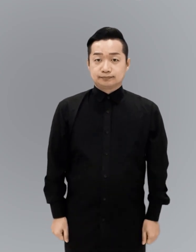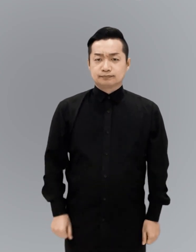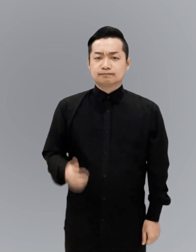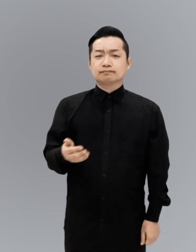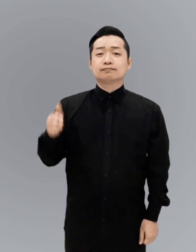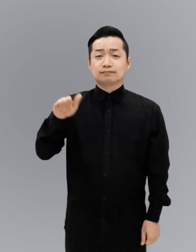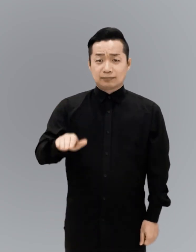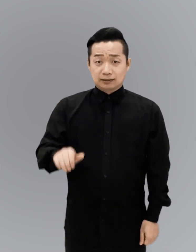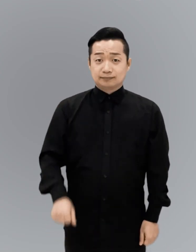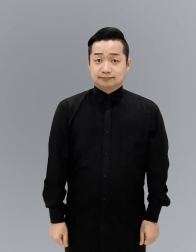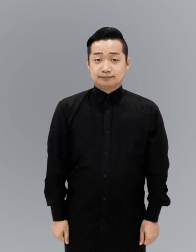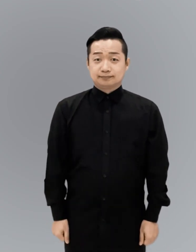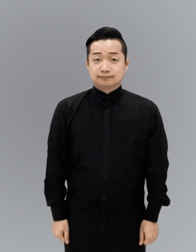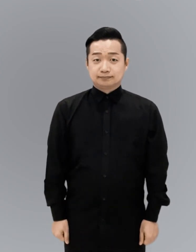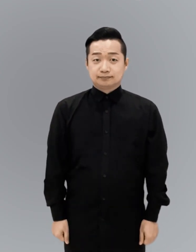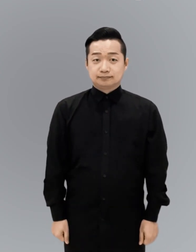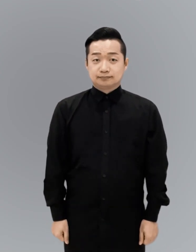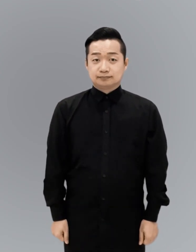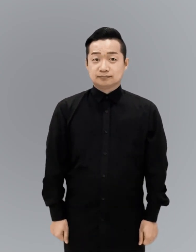그러나